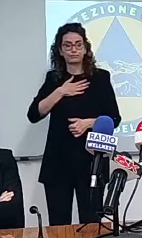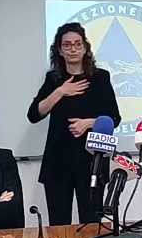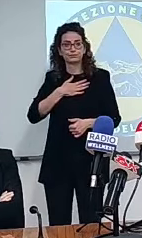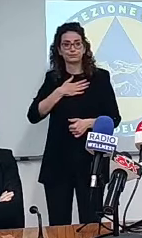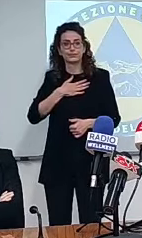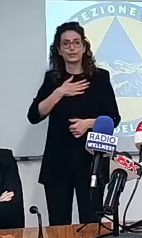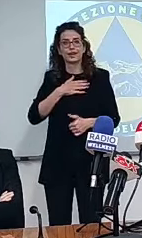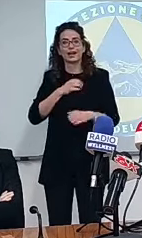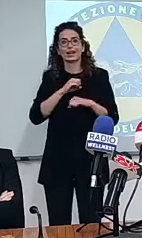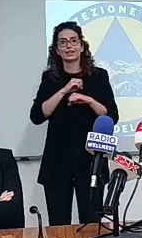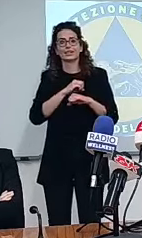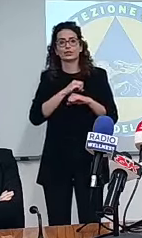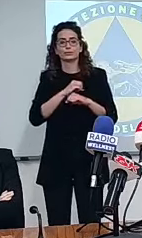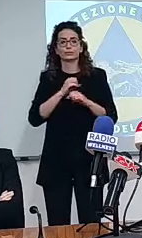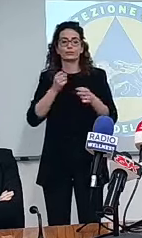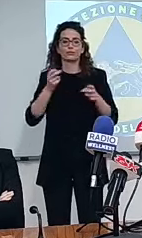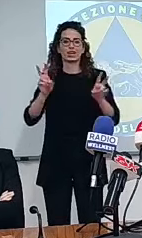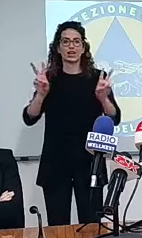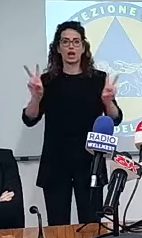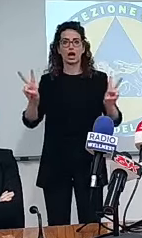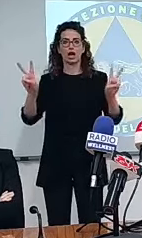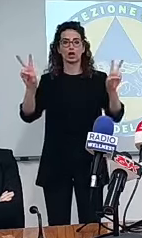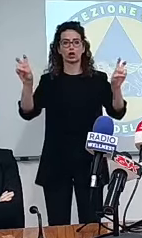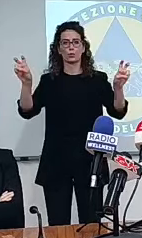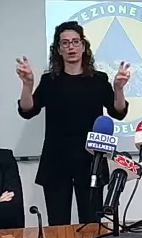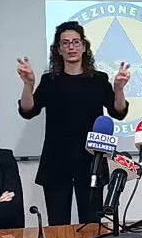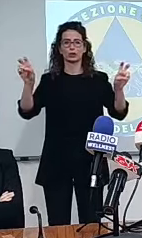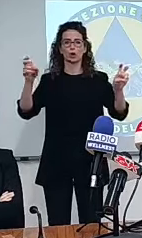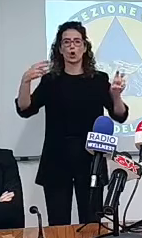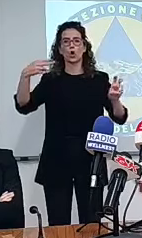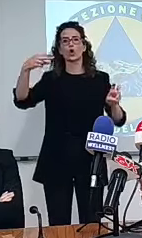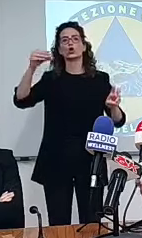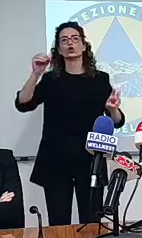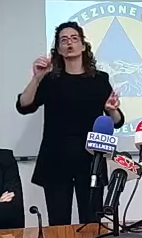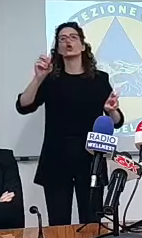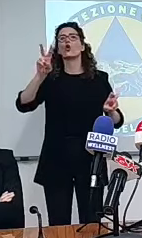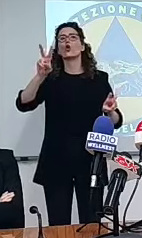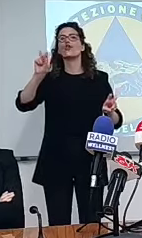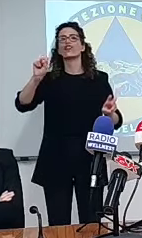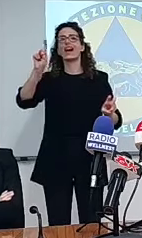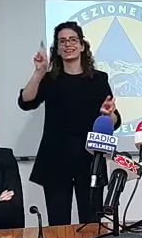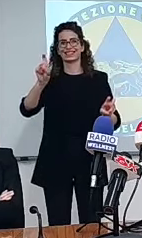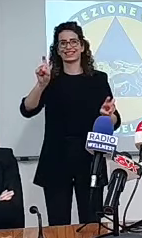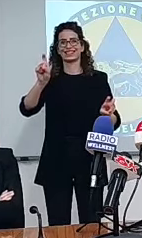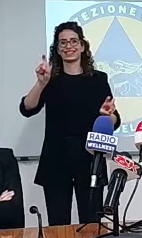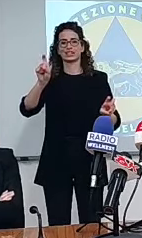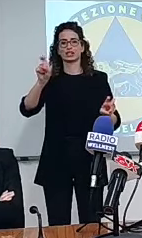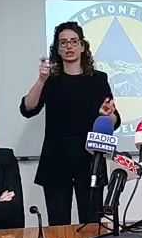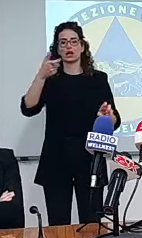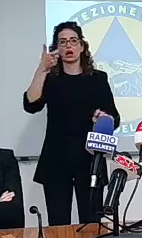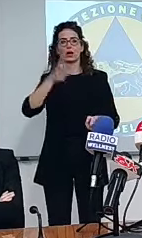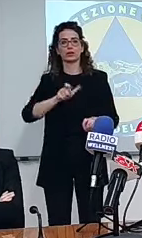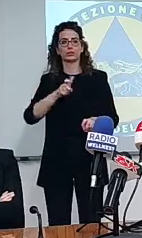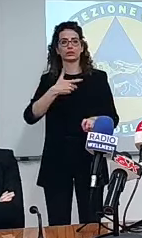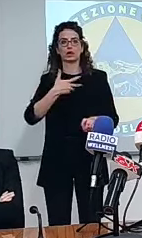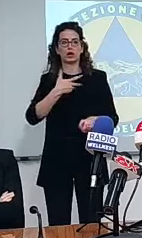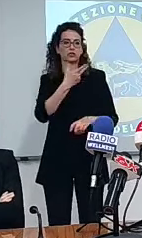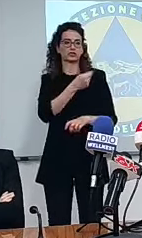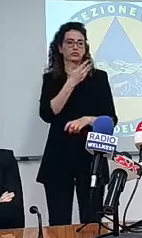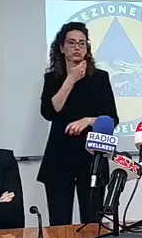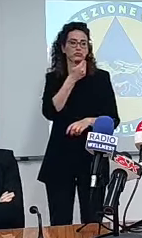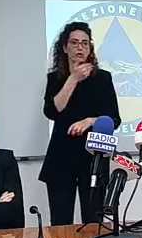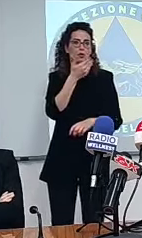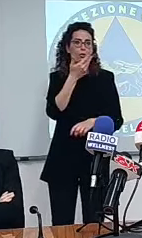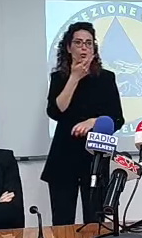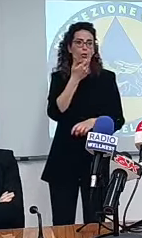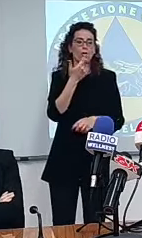che questa materia del Novax, no? Perché se uno non si può vaccinare lo può documentare e finisce lì. Se